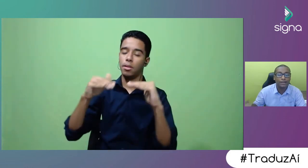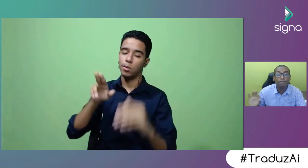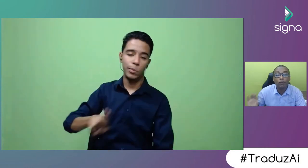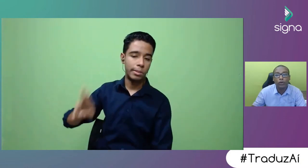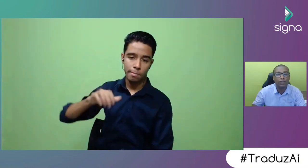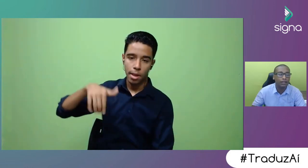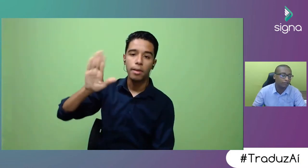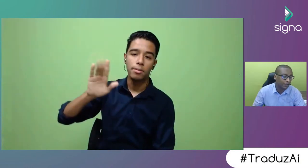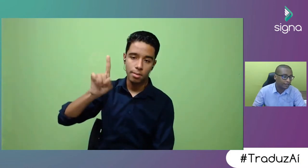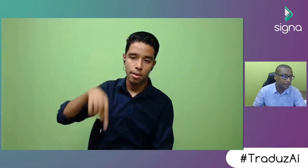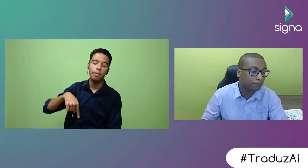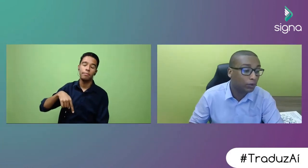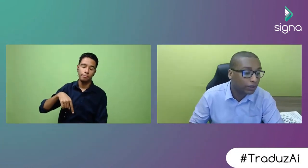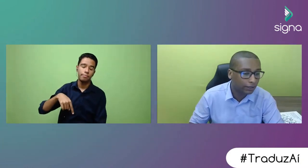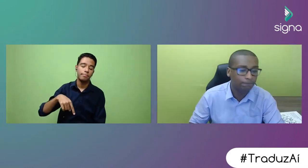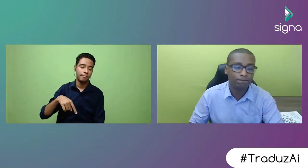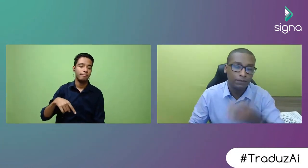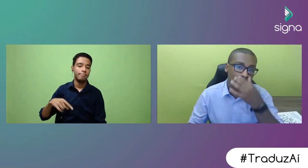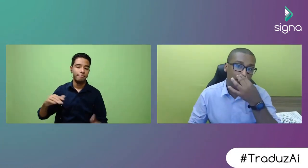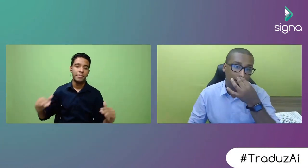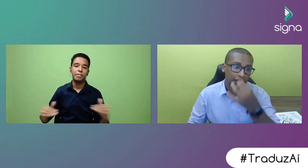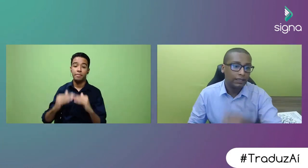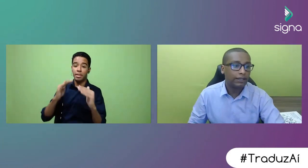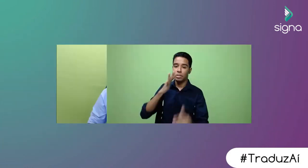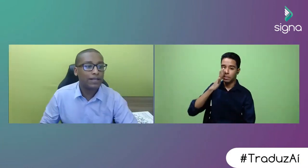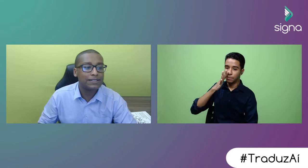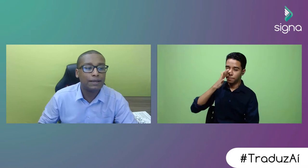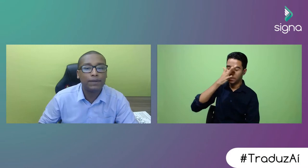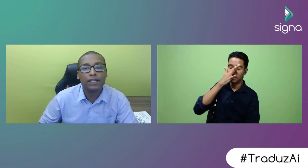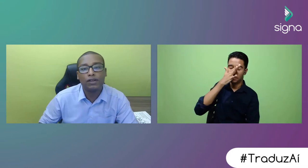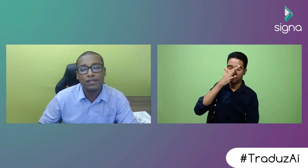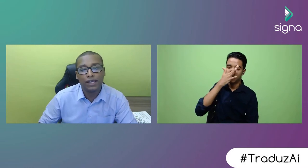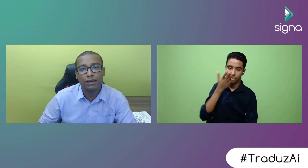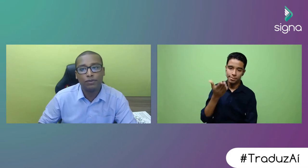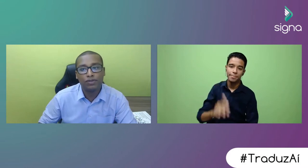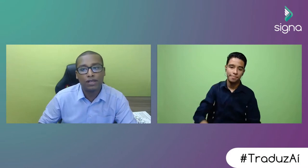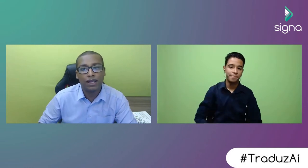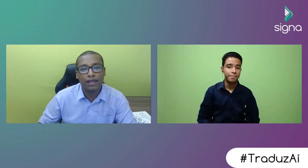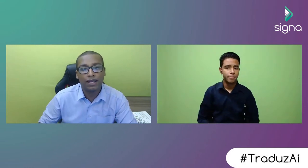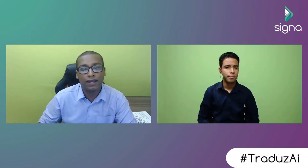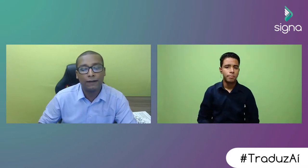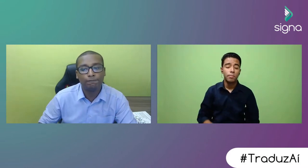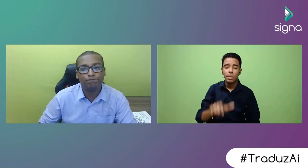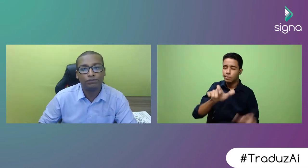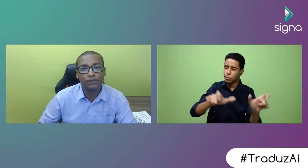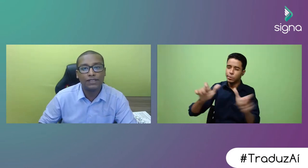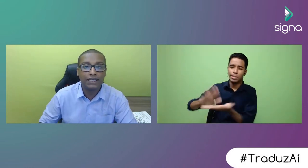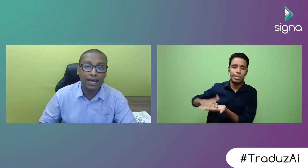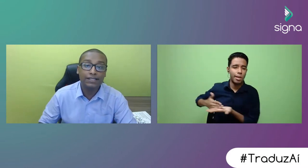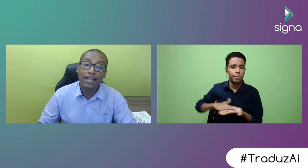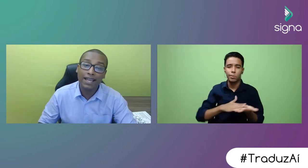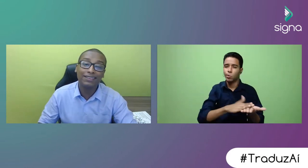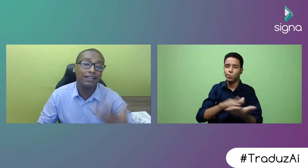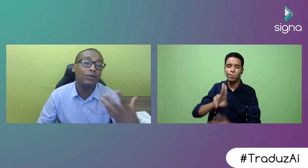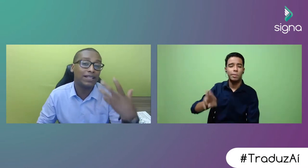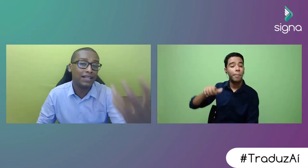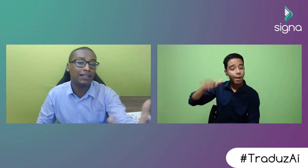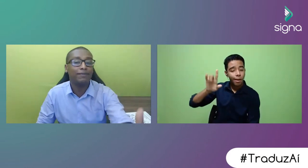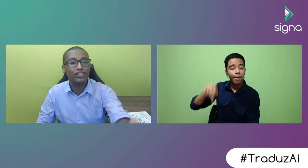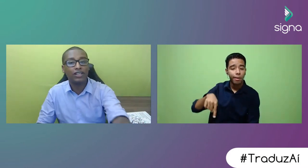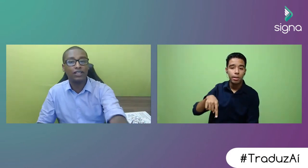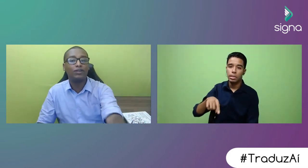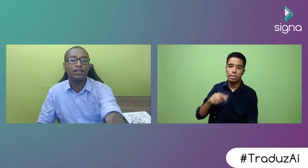intérprete utiliza muita equivalência. Por quê? Não é sempre que nós temos sinais que